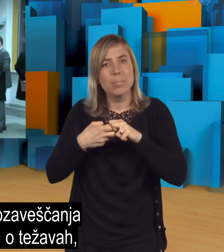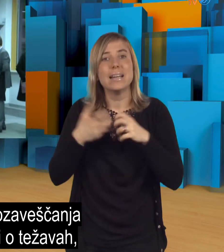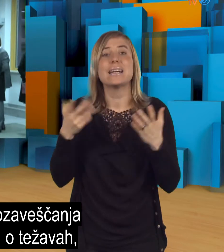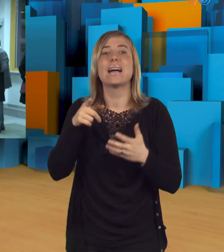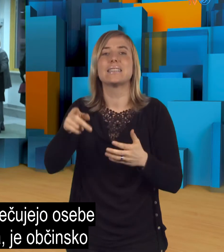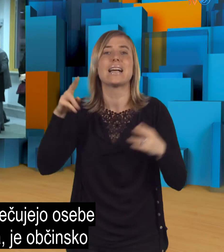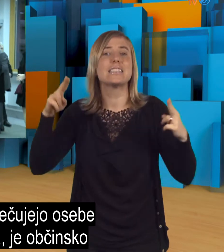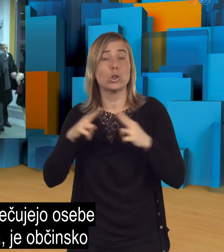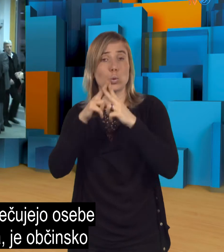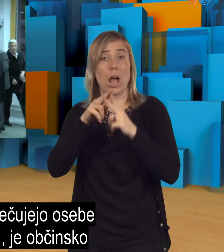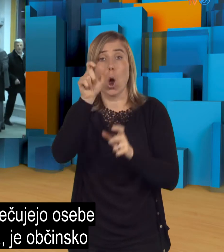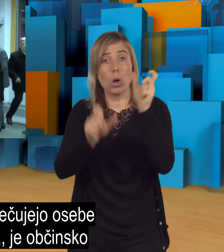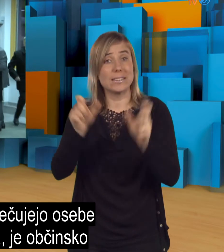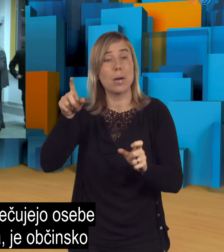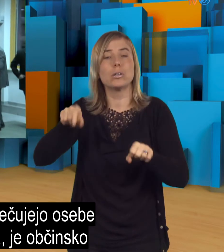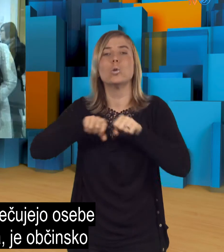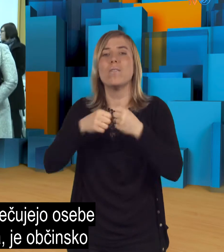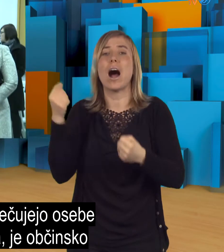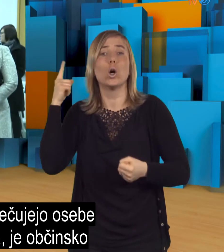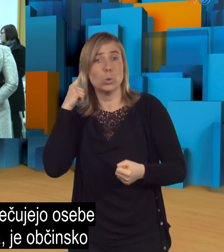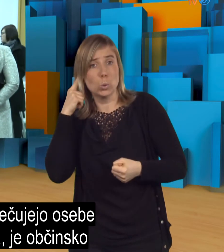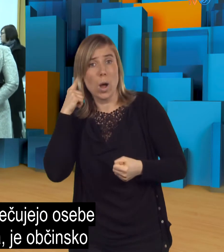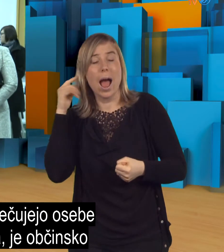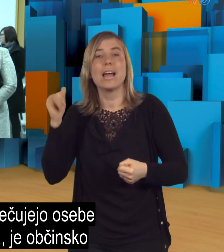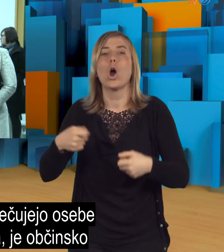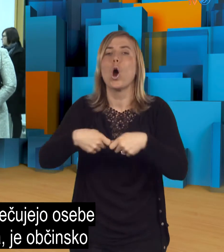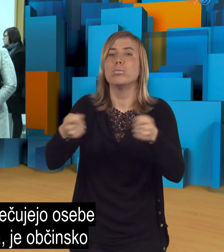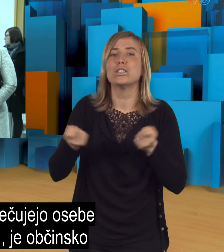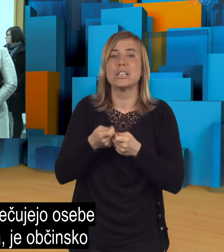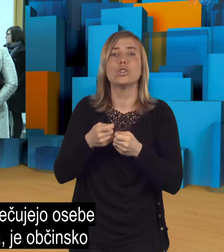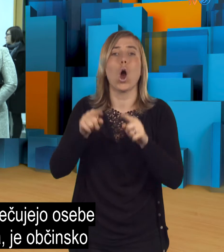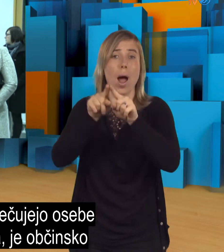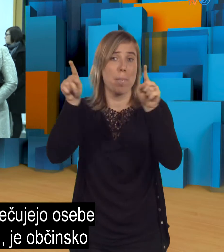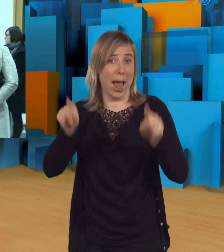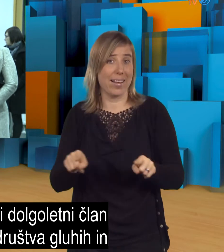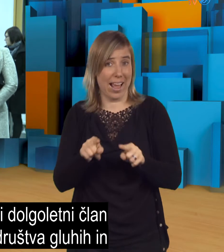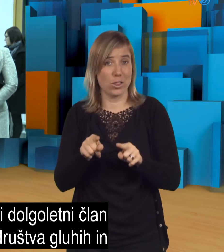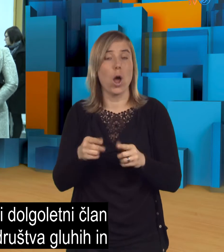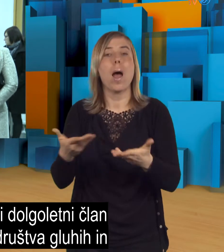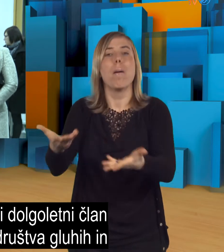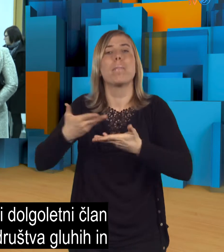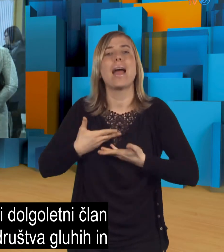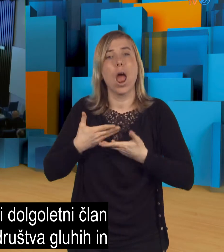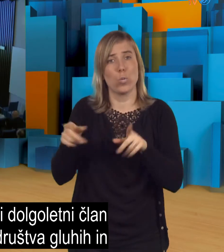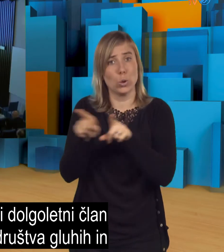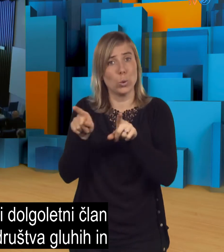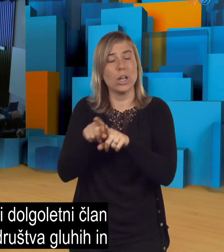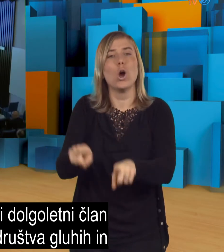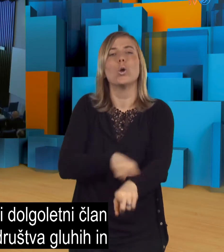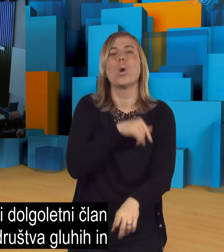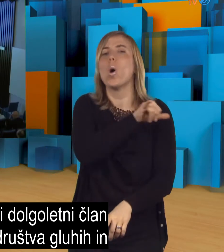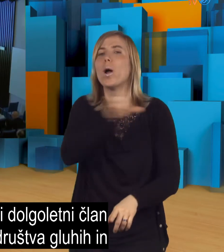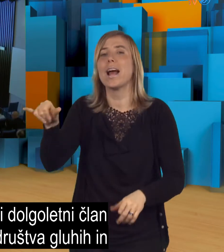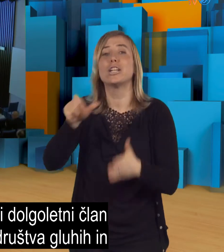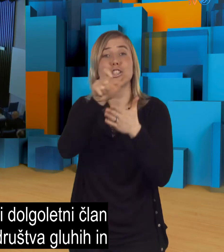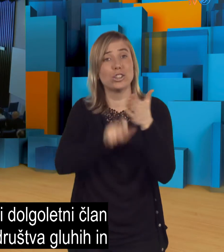srečujejo osebe z okvaro sluha, je občinsko plaketo prejel tudi dolgoletni član Medobčinskega društva gluhih in naglušnih za